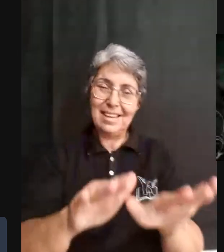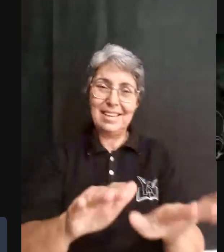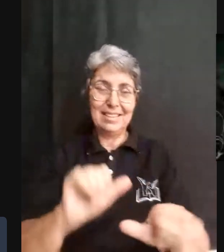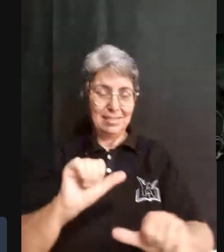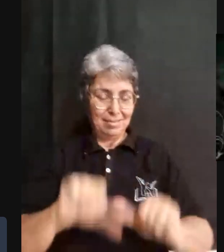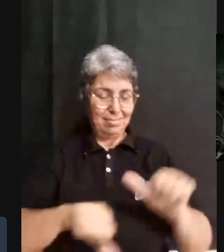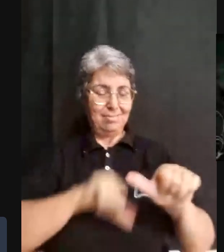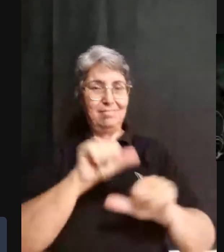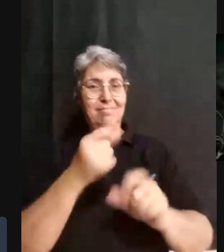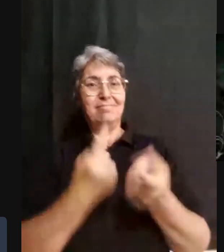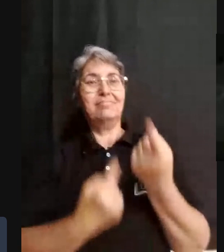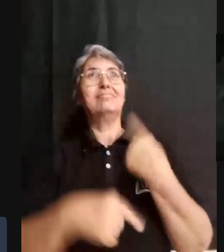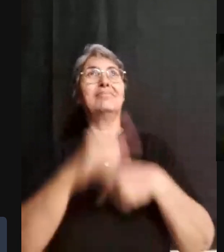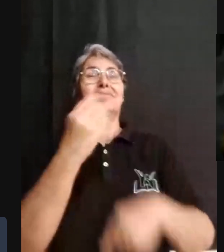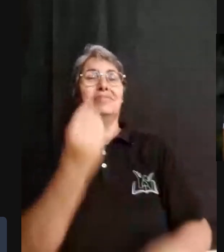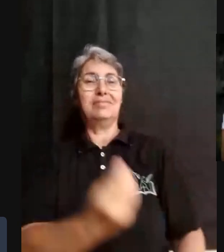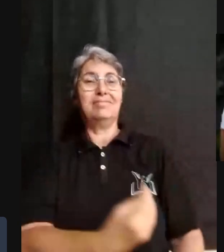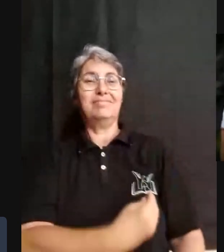renascer,